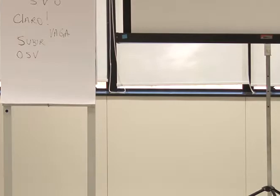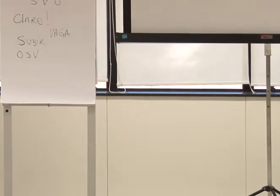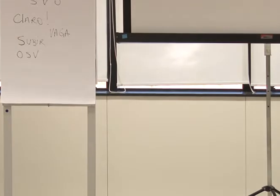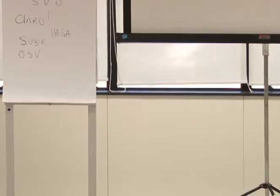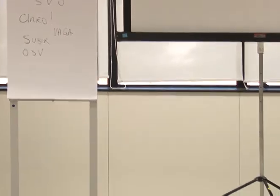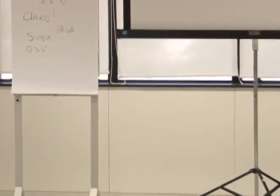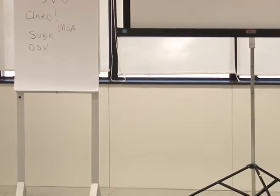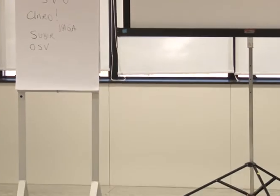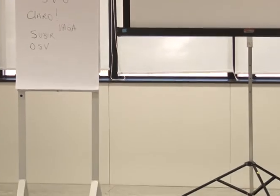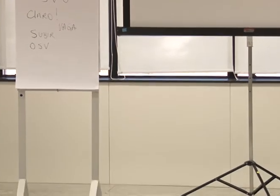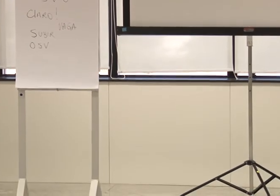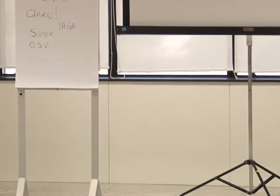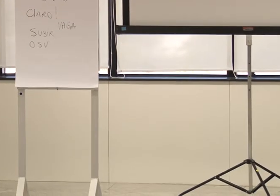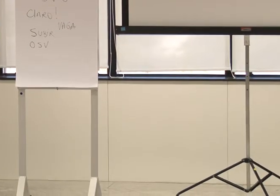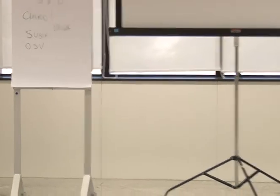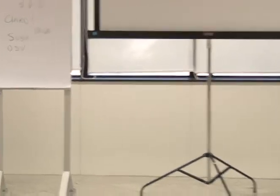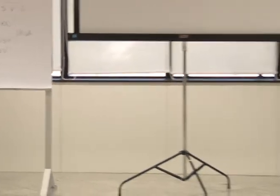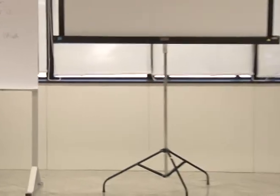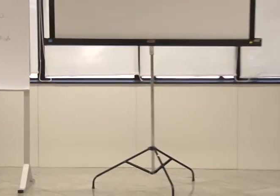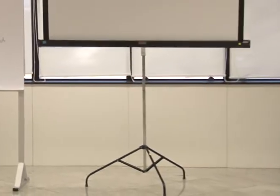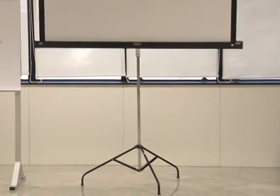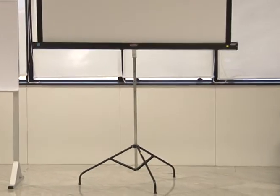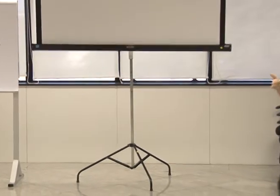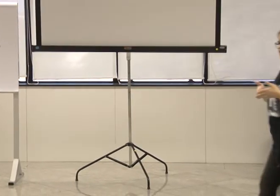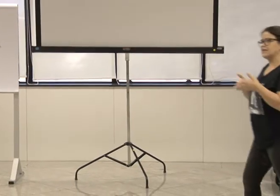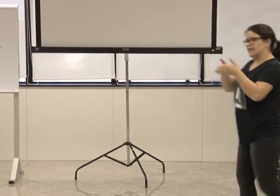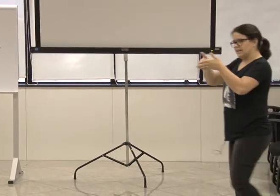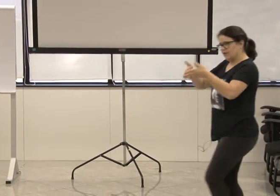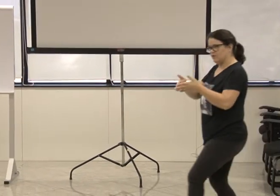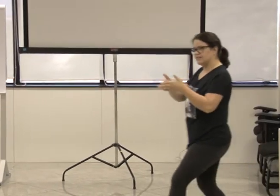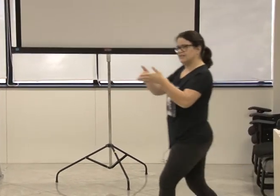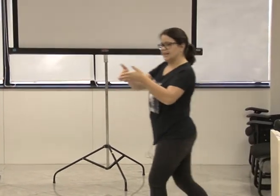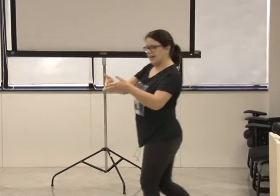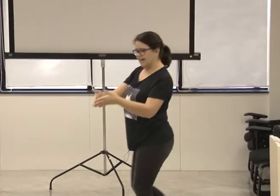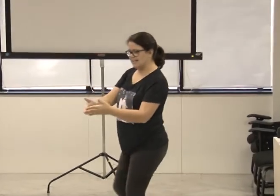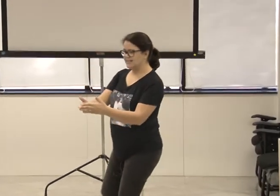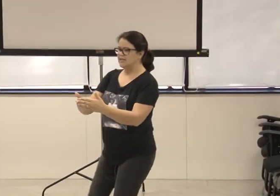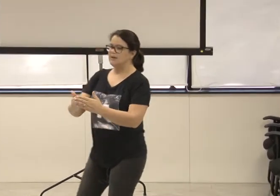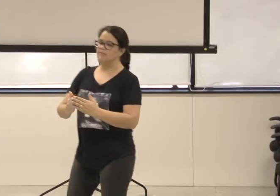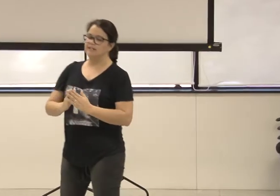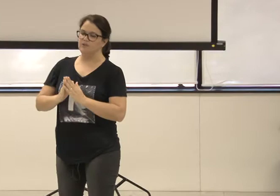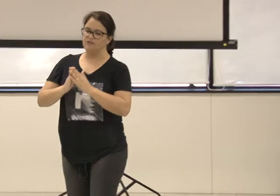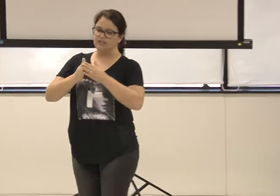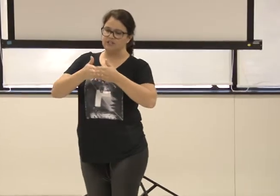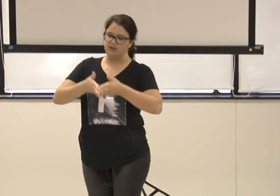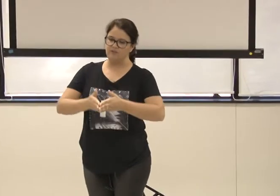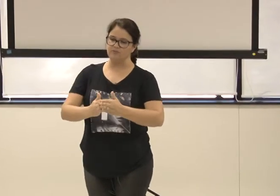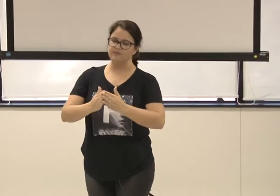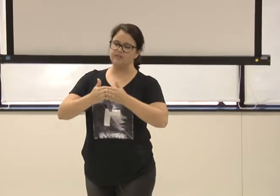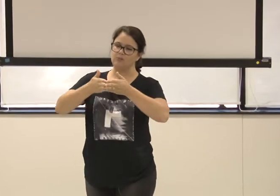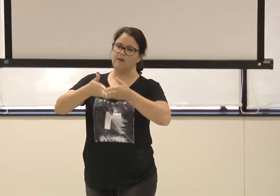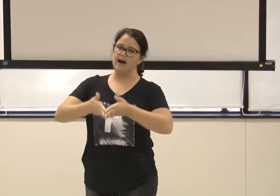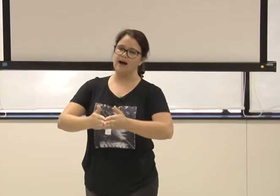Exatamente. Então, quer dizer, não, eu vou fazer língua de sinais, mas eu vou fazer de uma... Eu não preciso fazer o